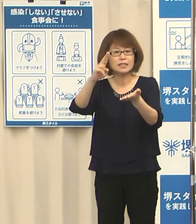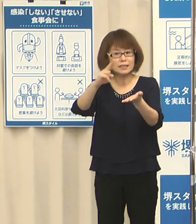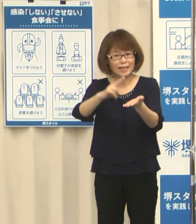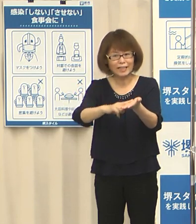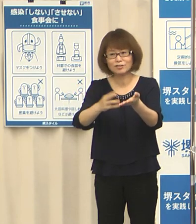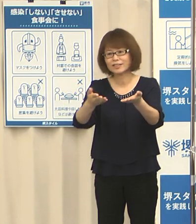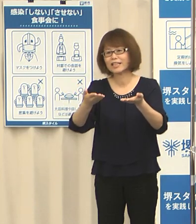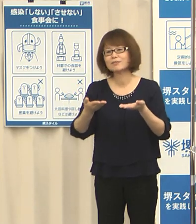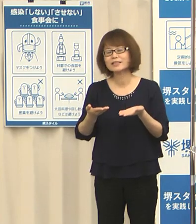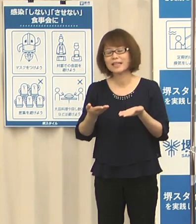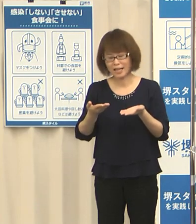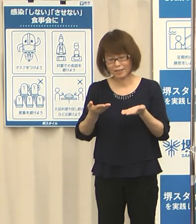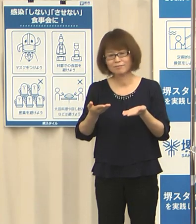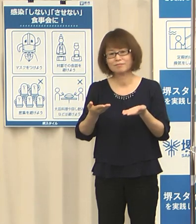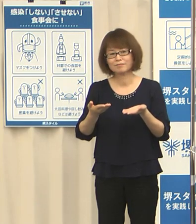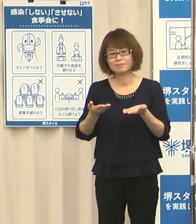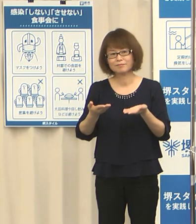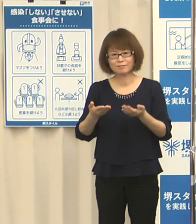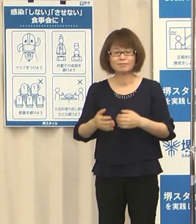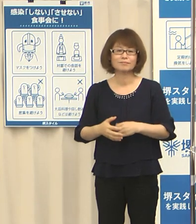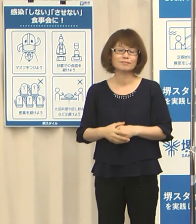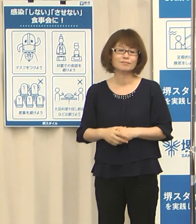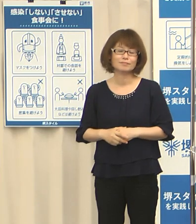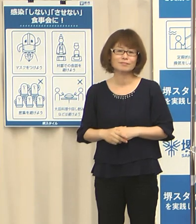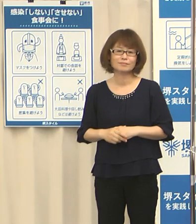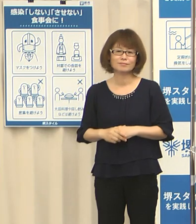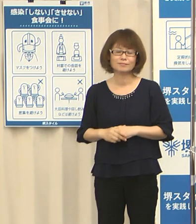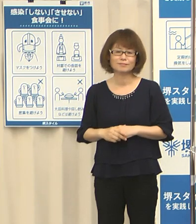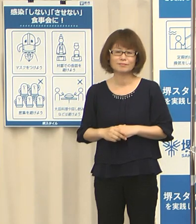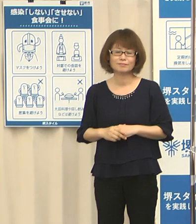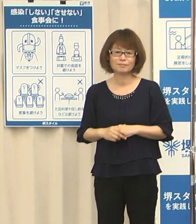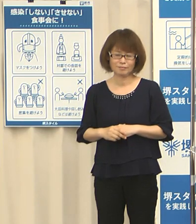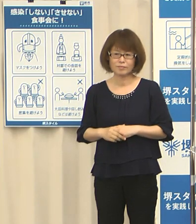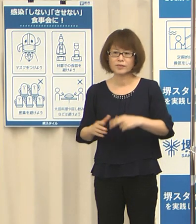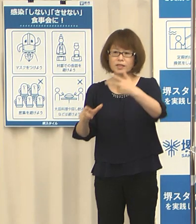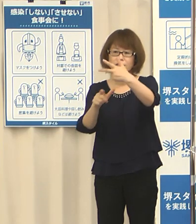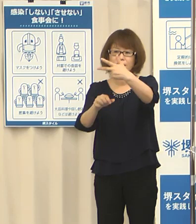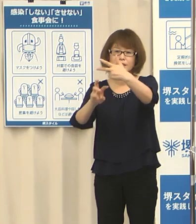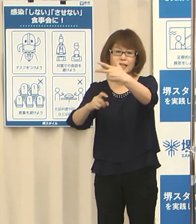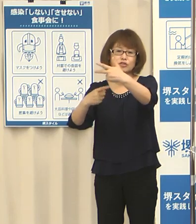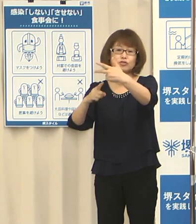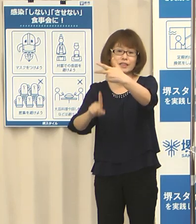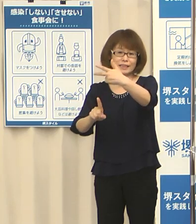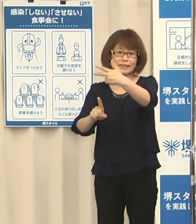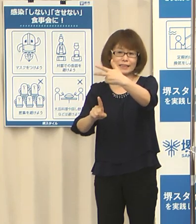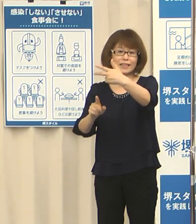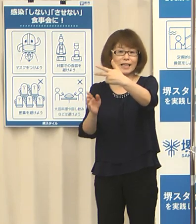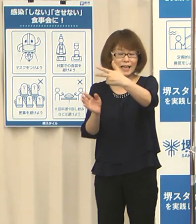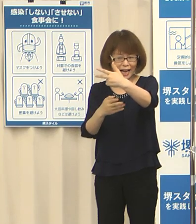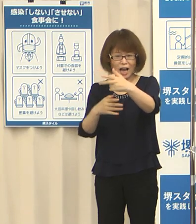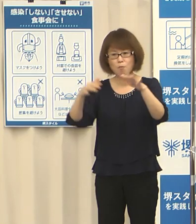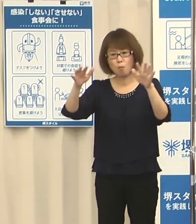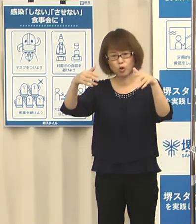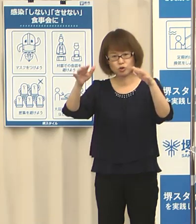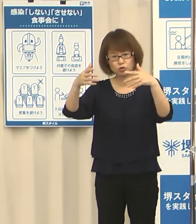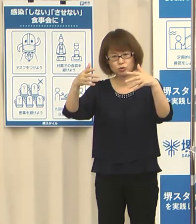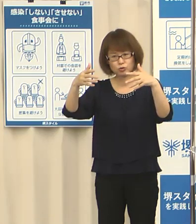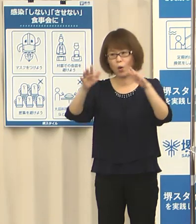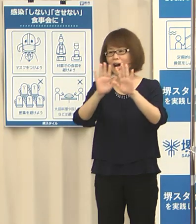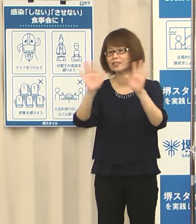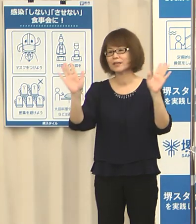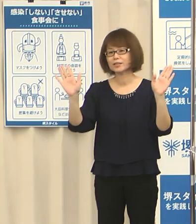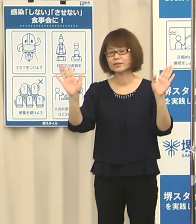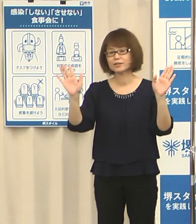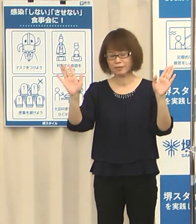いただきまして、補正予算可決をいただきまして、そして7月31日から募集を開始をいた